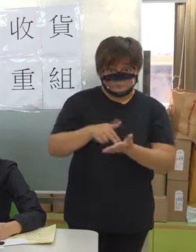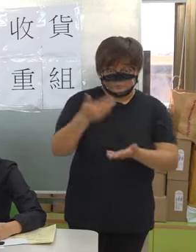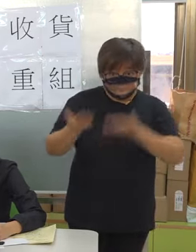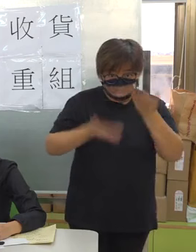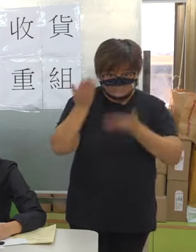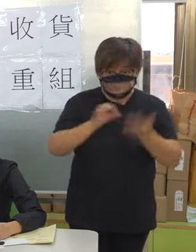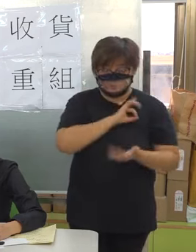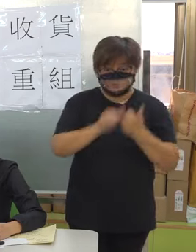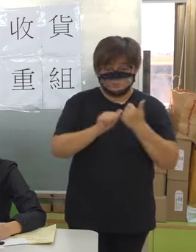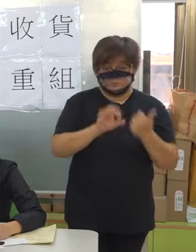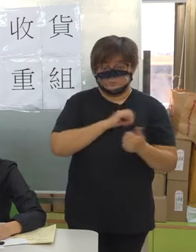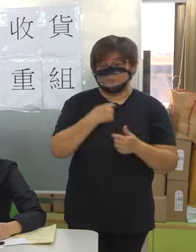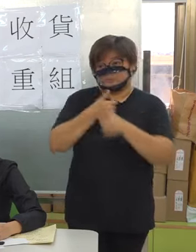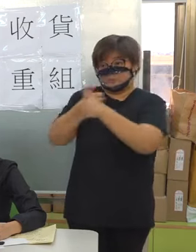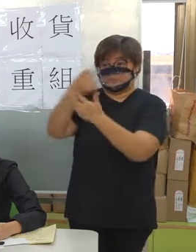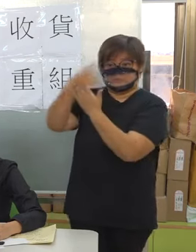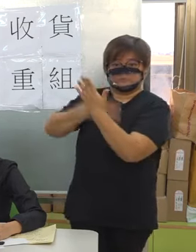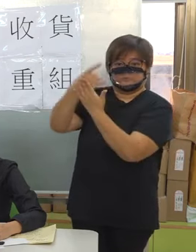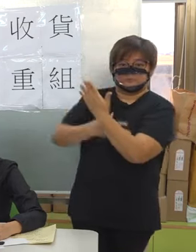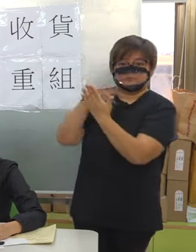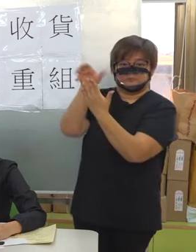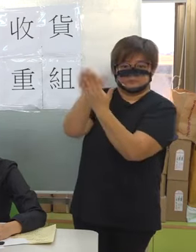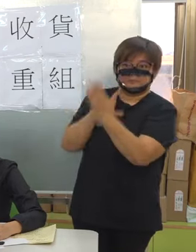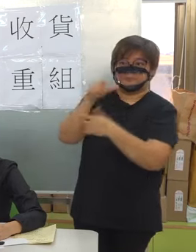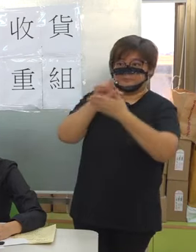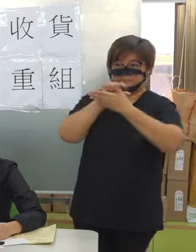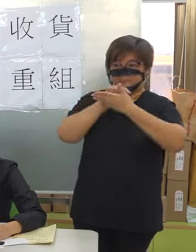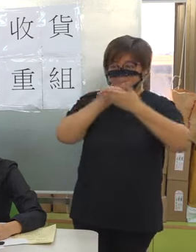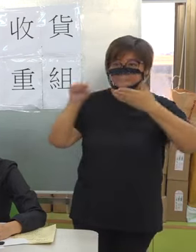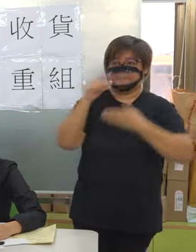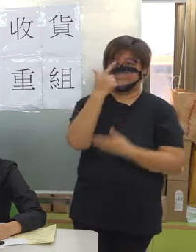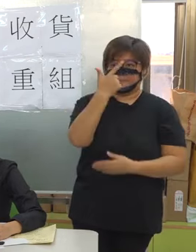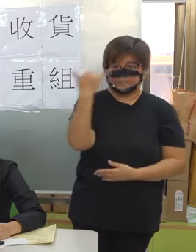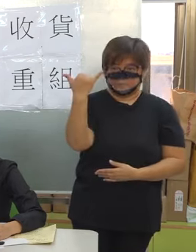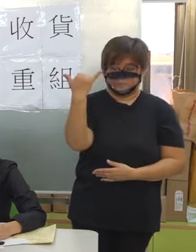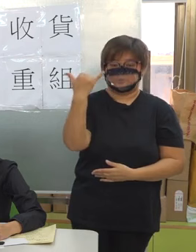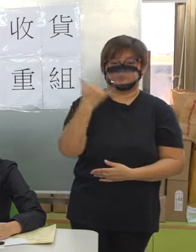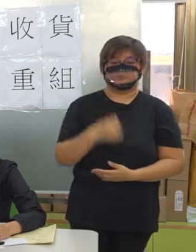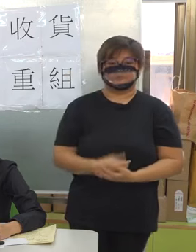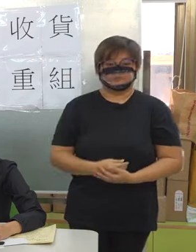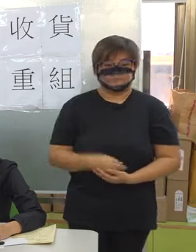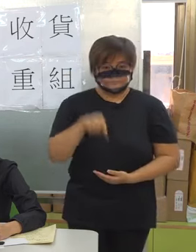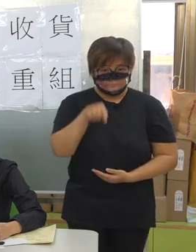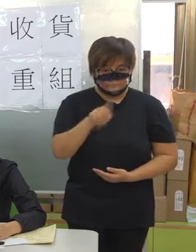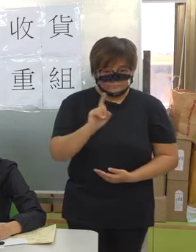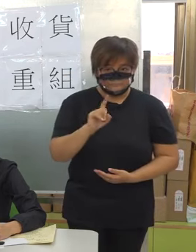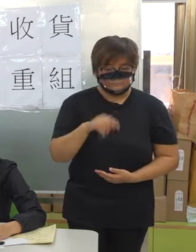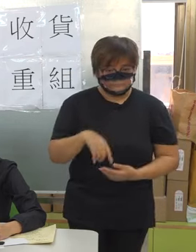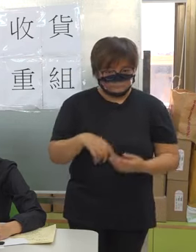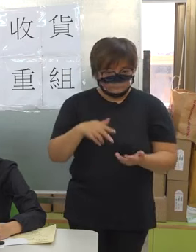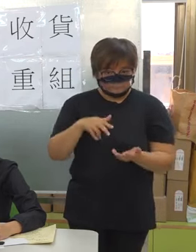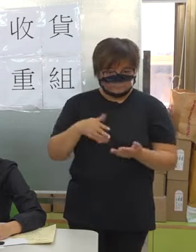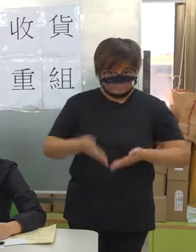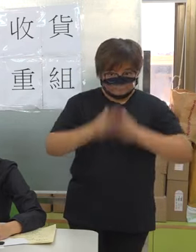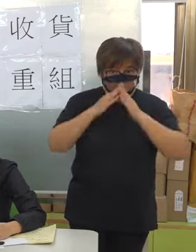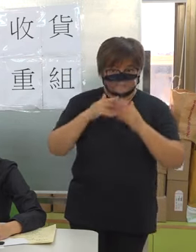席一般是由大法官擔任，擁有傳召證人的權力，而為了令到調查細節更加全面，